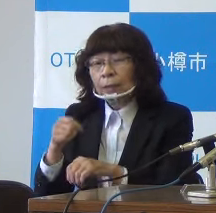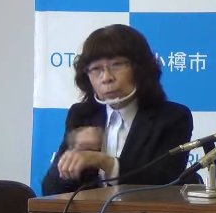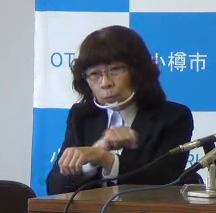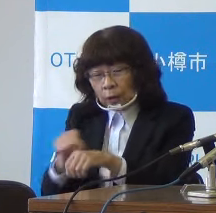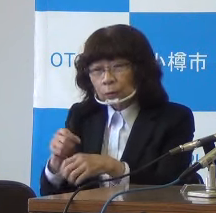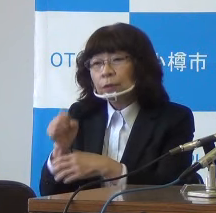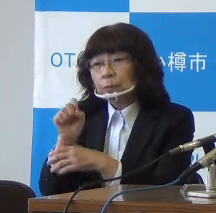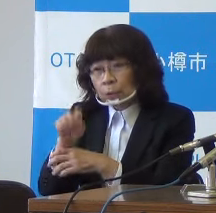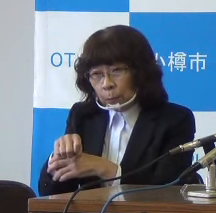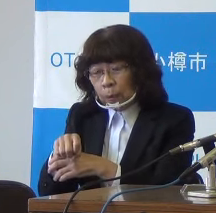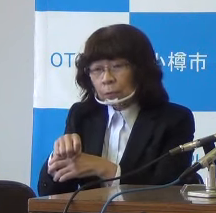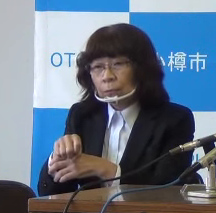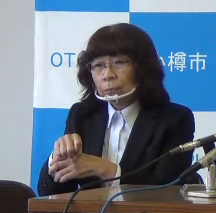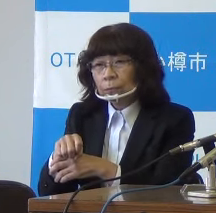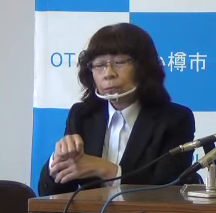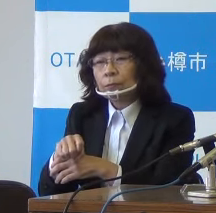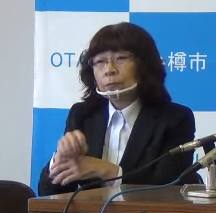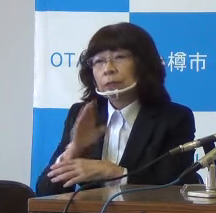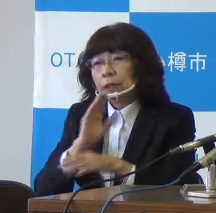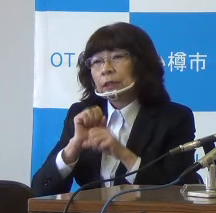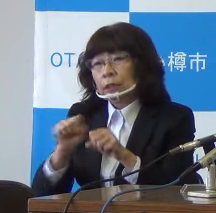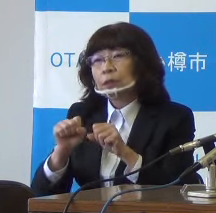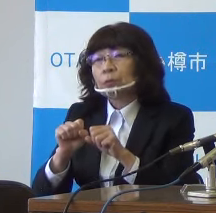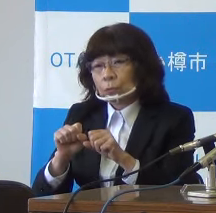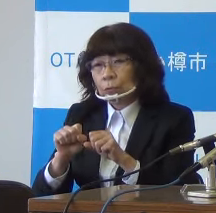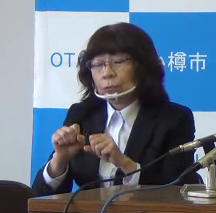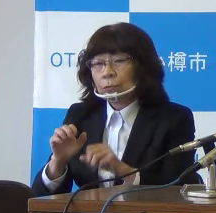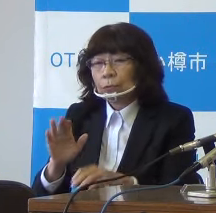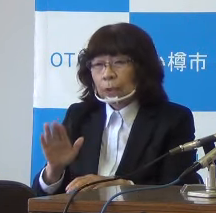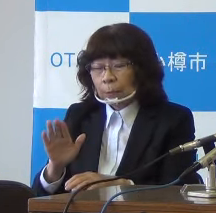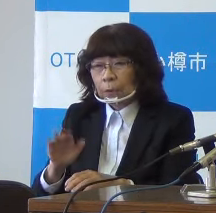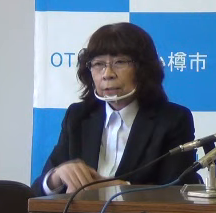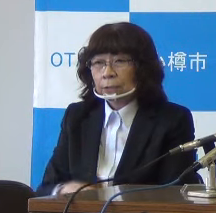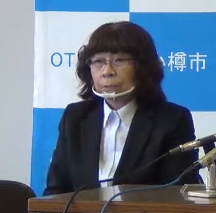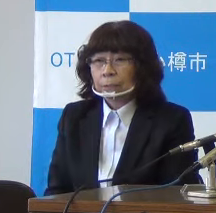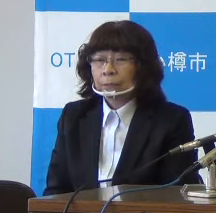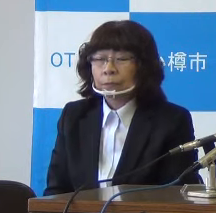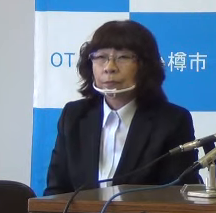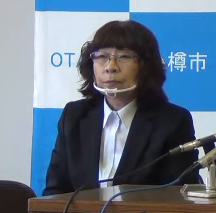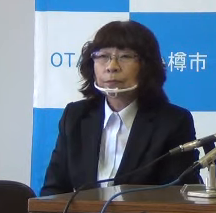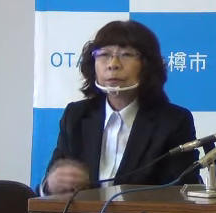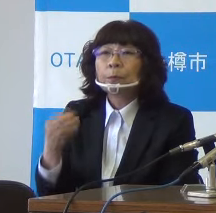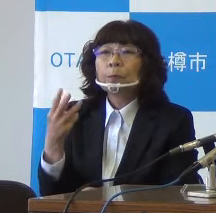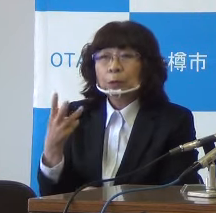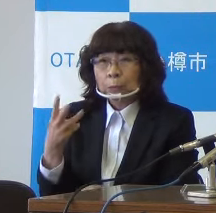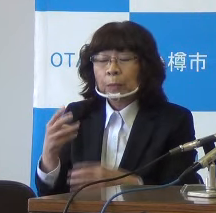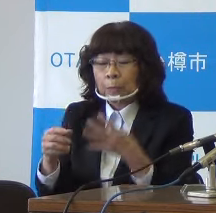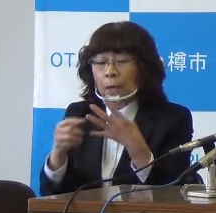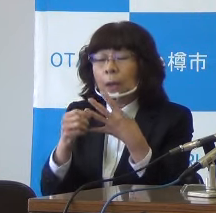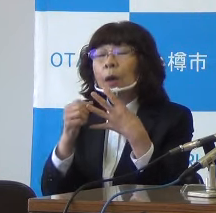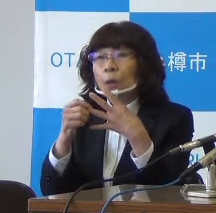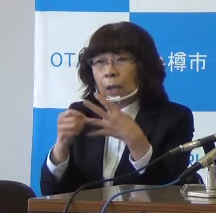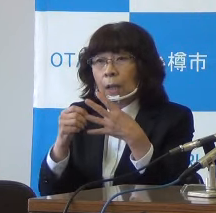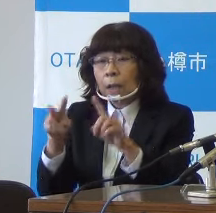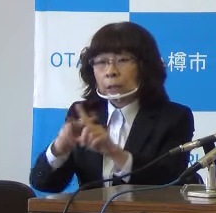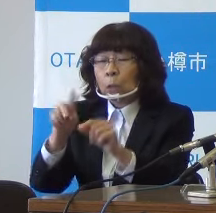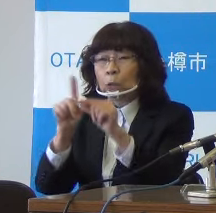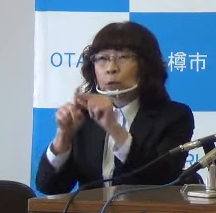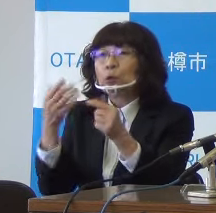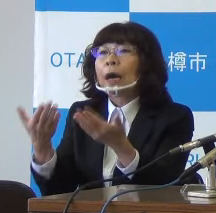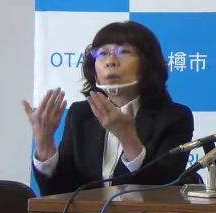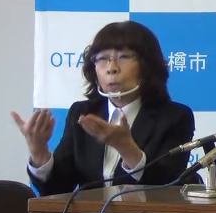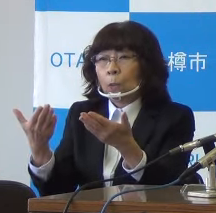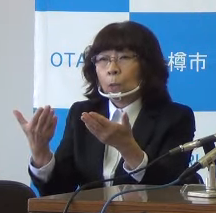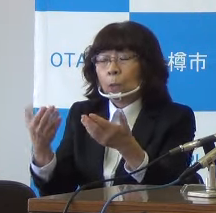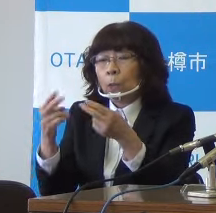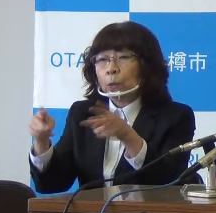ております。3点目は 私立小中学校における行